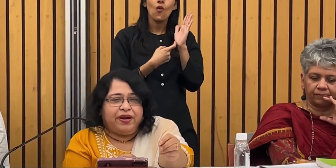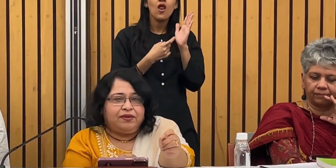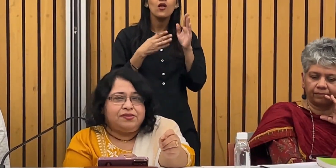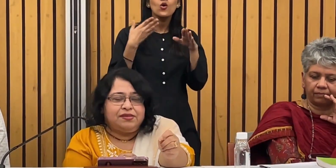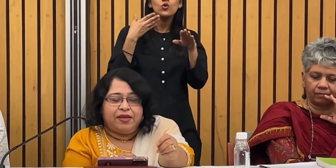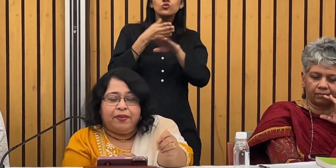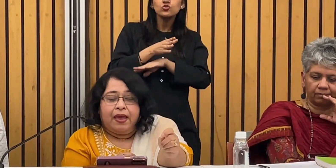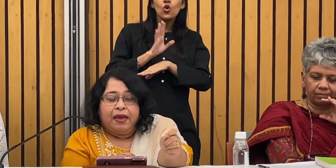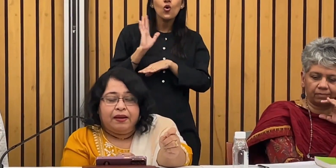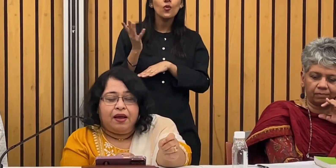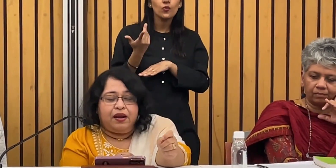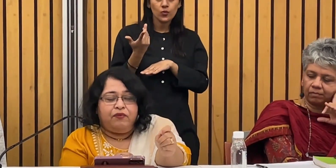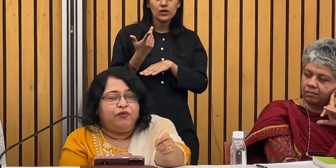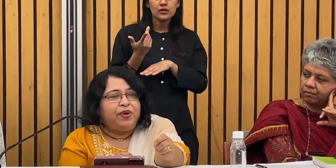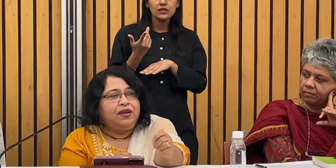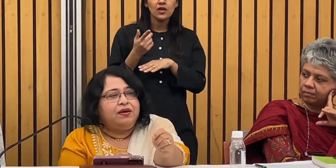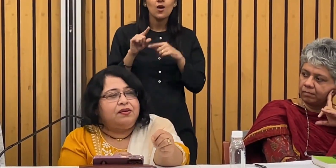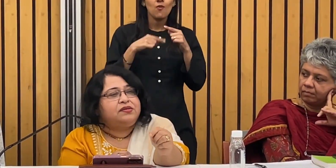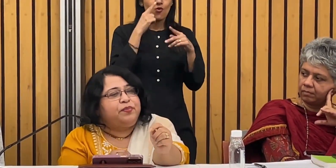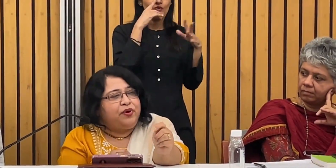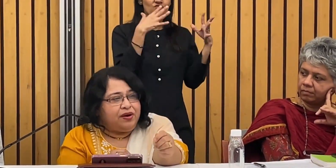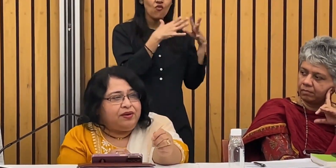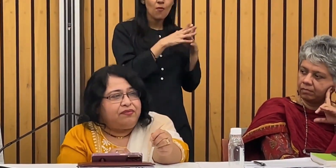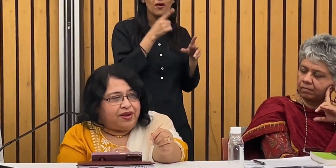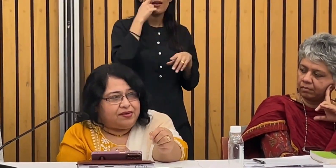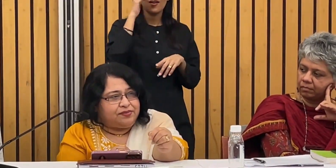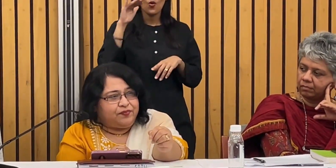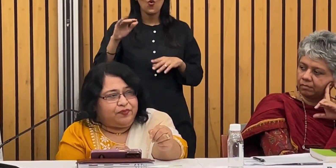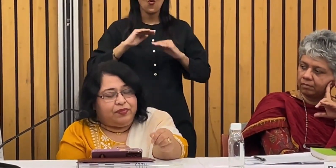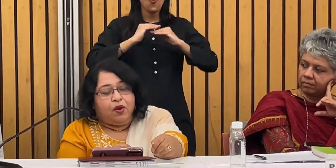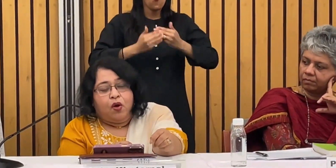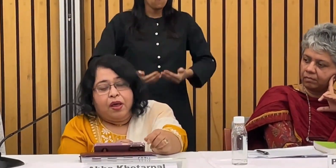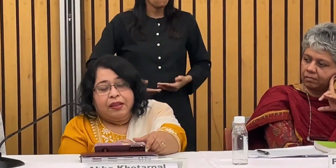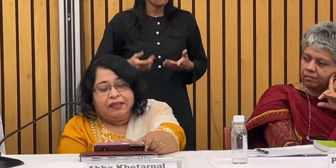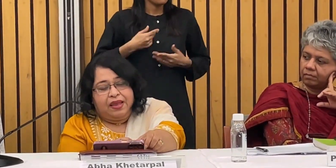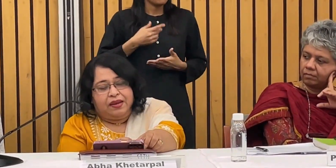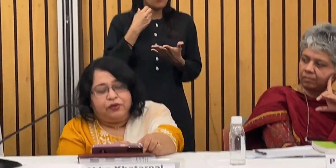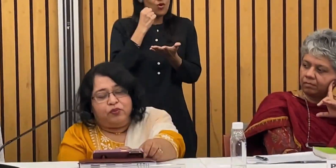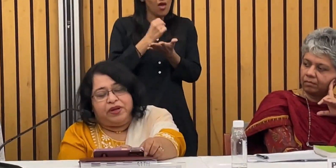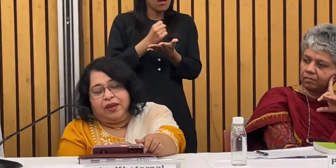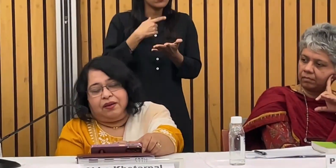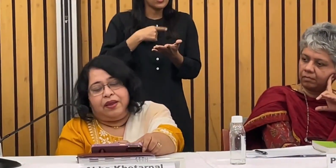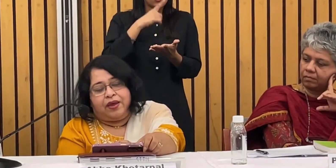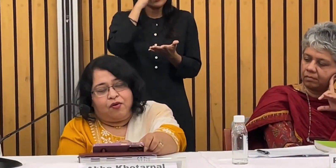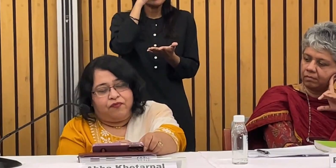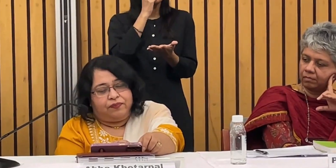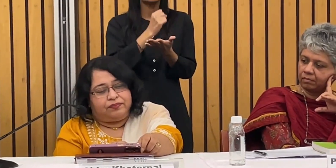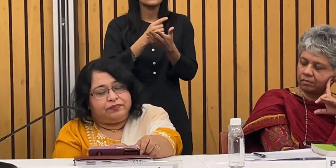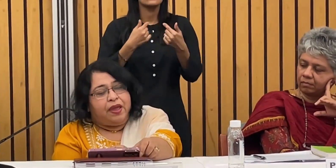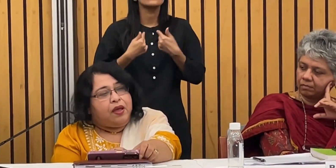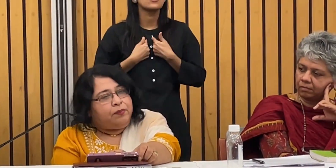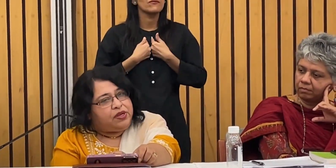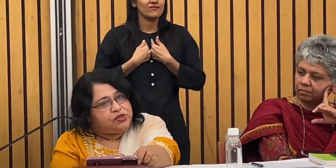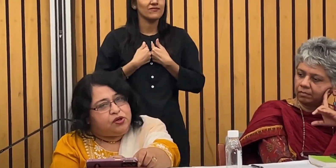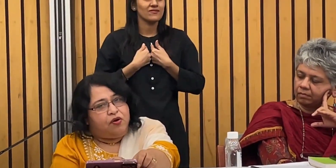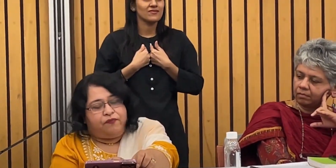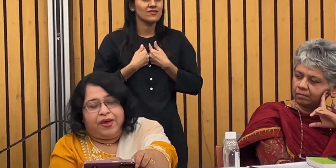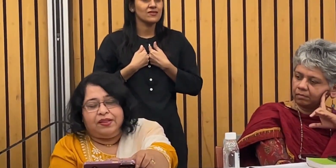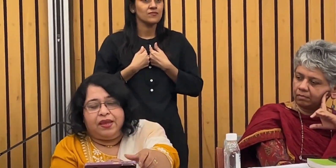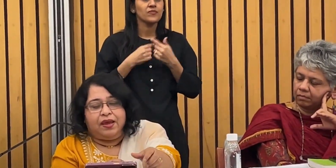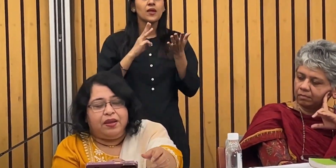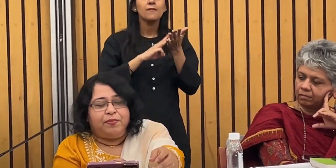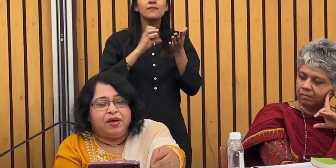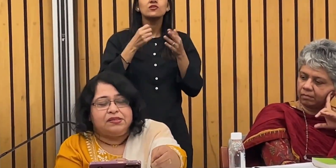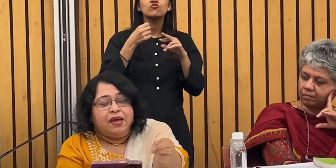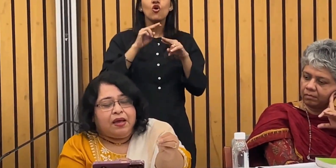हार्मफुल प्रैक्टिसेस हैं रिगार्डिंग वुमेन एंड गर्ल्स रिप्रोडक्टिव राइट्स, दे नीड टू बी टेकन केयर ऑफ. मिनिस्ट्री ऑफ